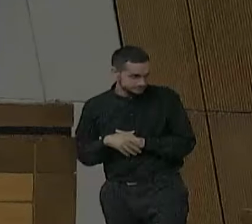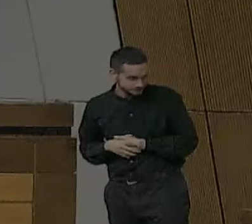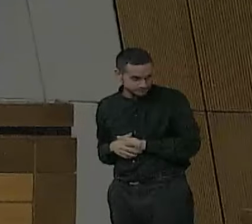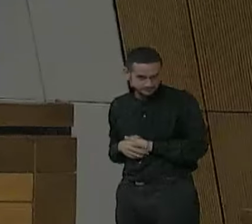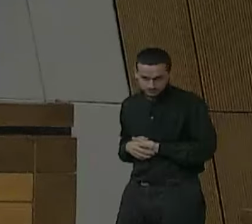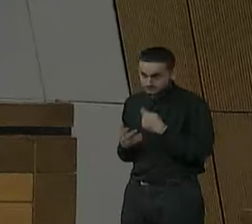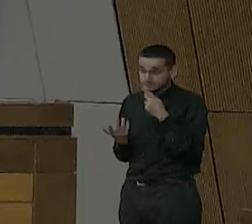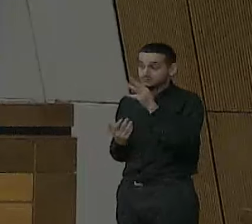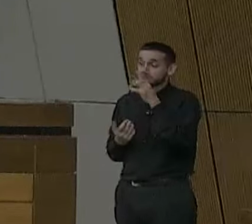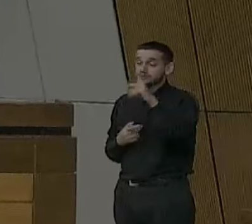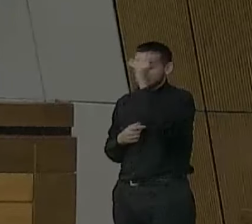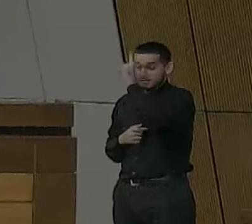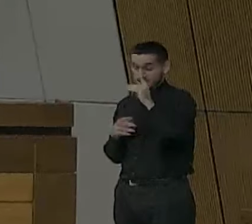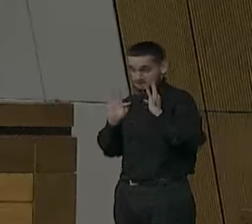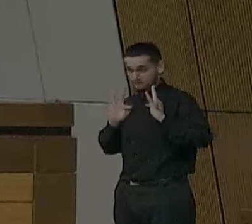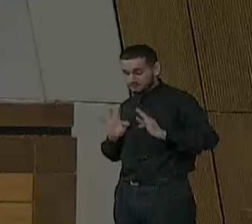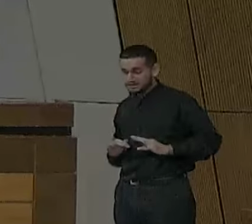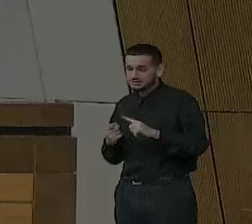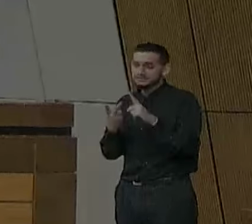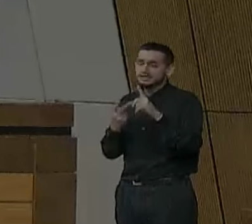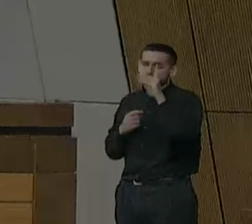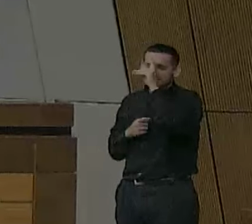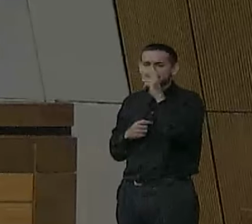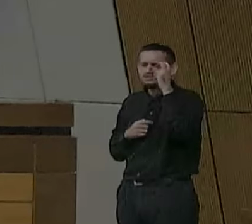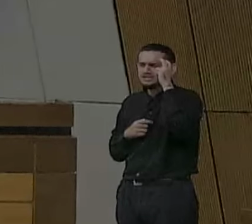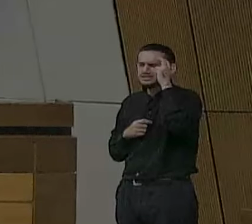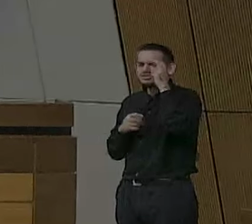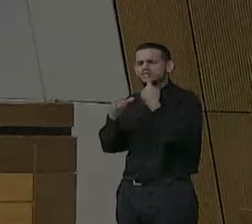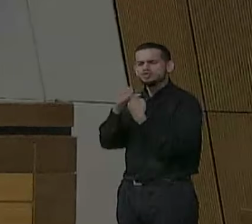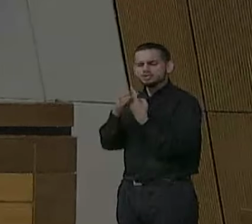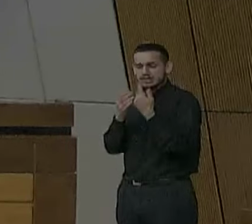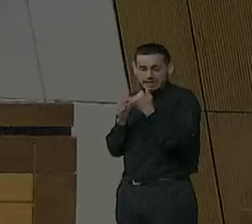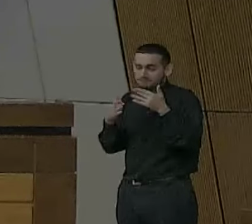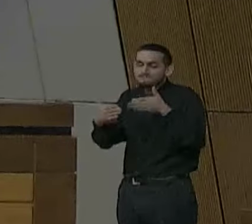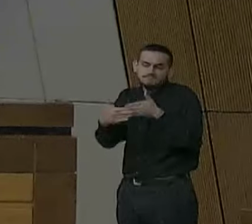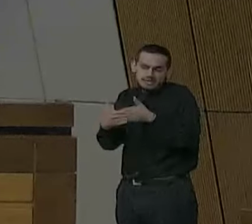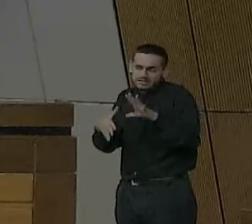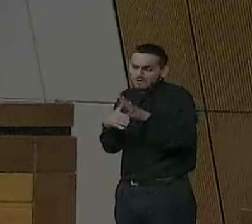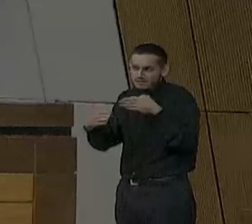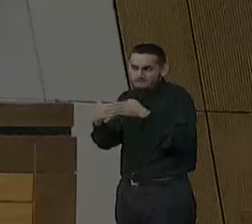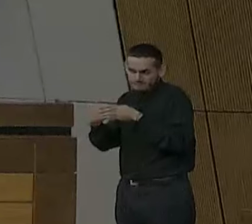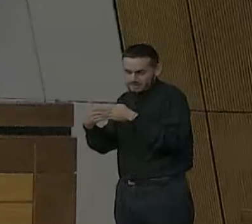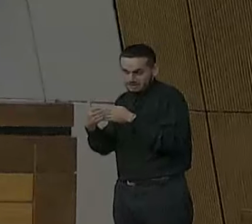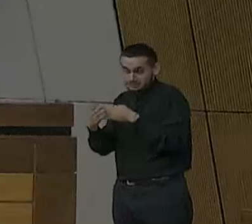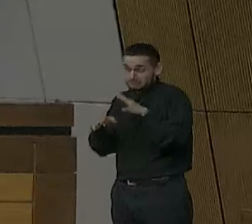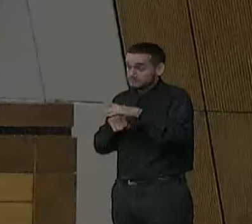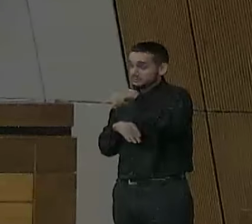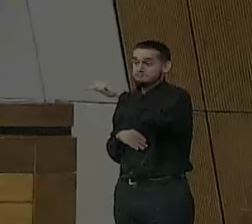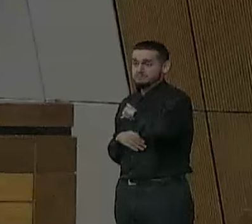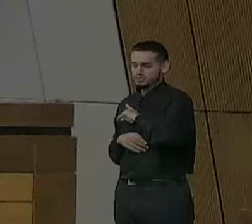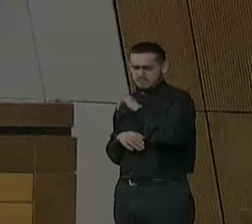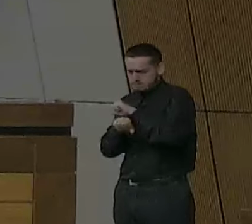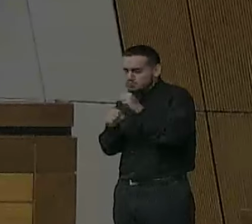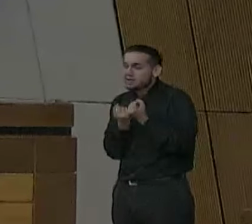ceguera, su discapacidad física, su discapacidad psicosocial son barreras, más que todo, porque esa persona tiene mucho más que aportar.